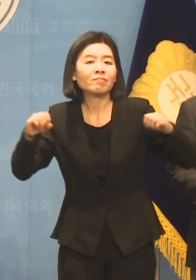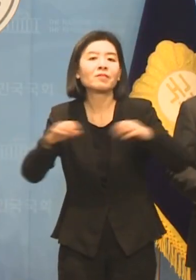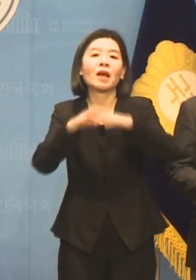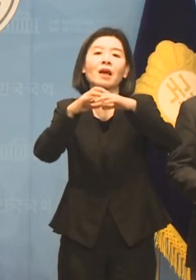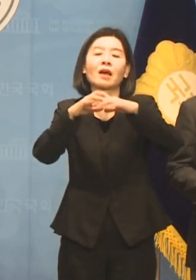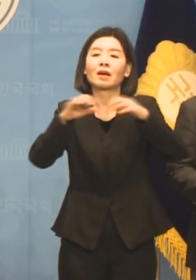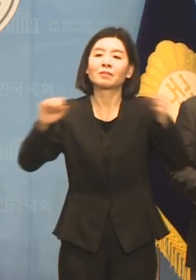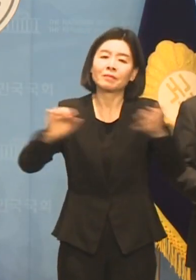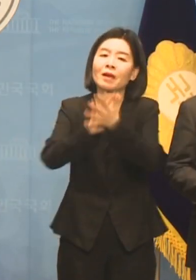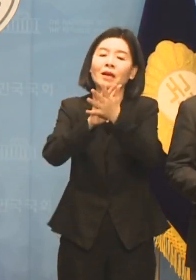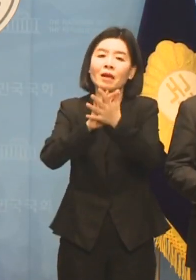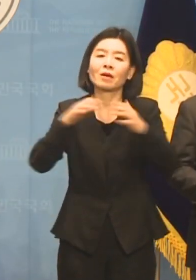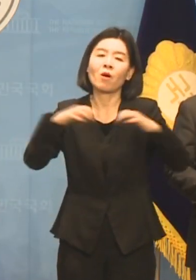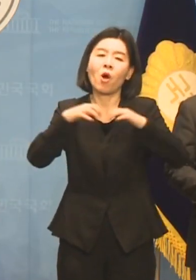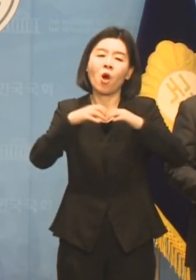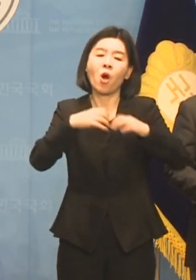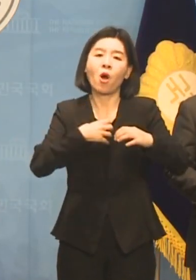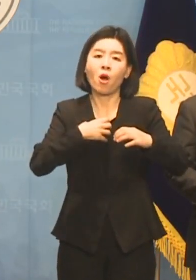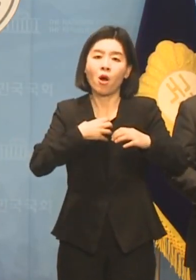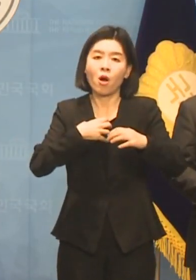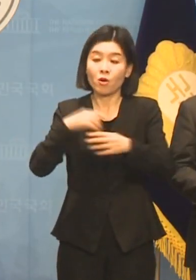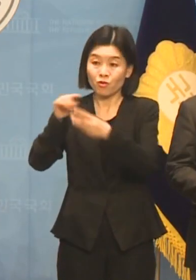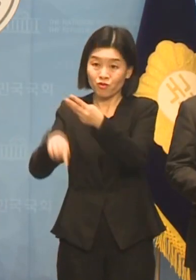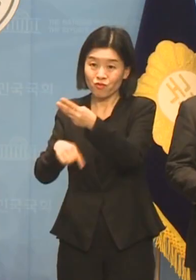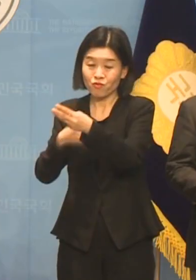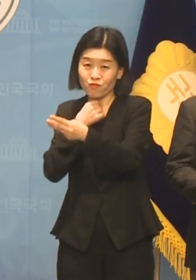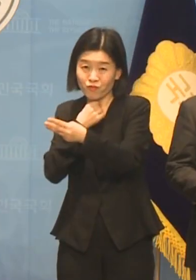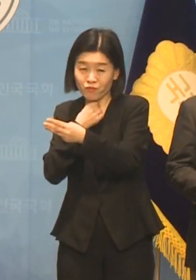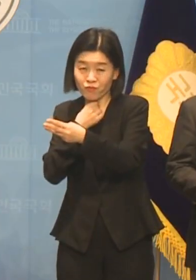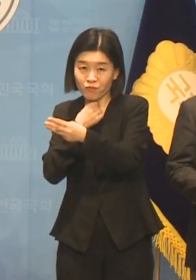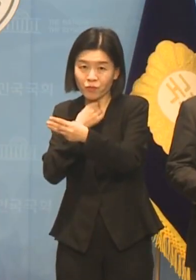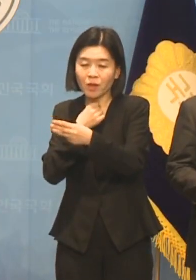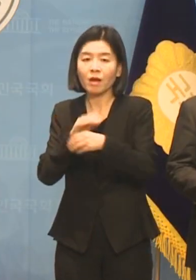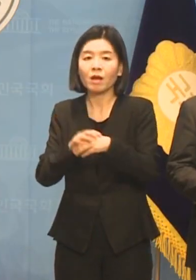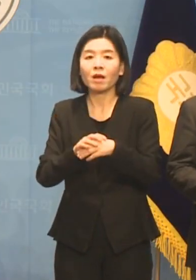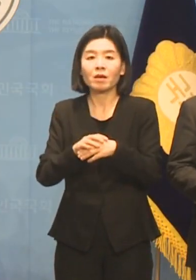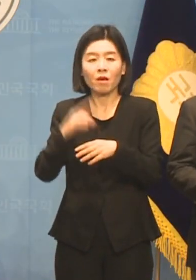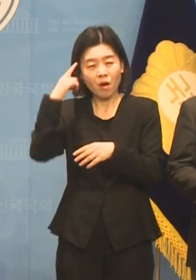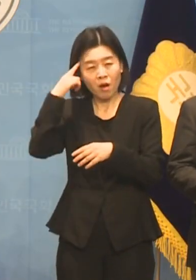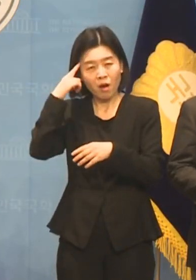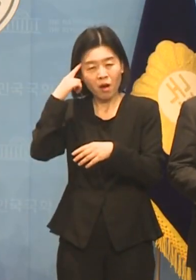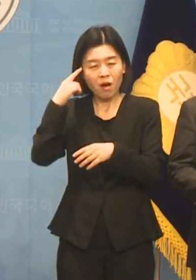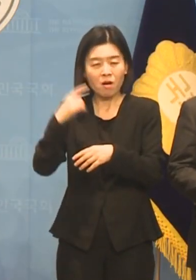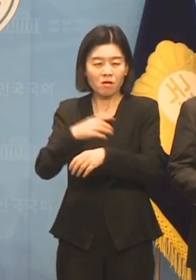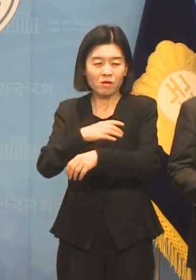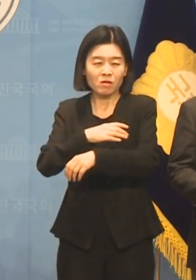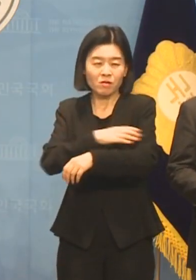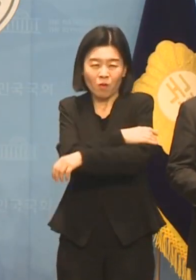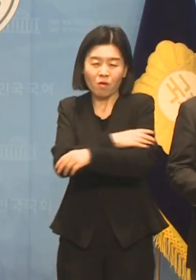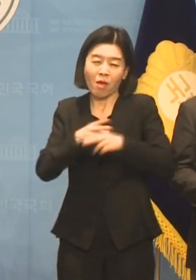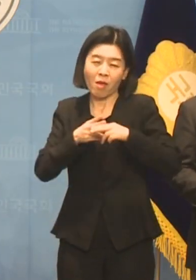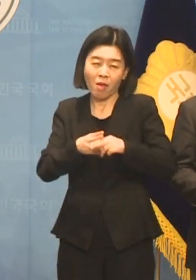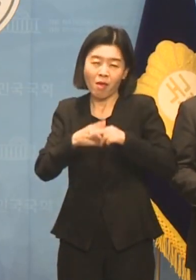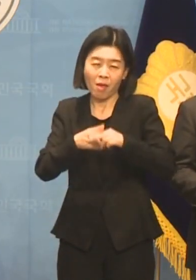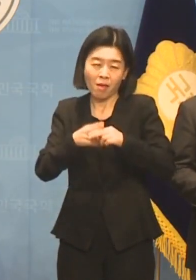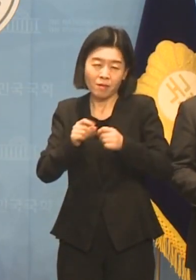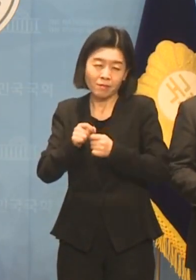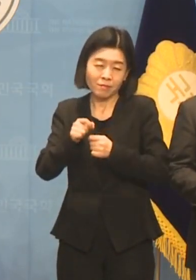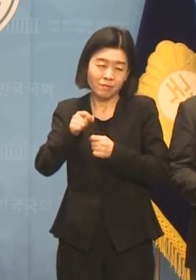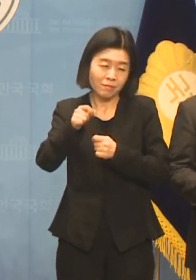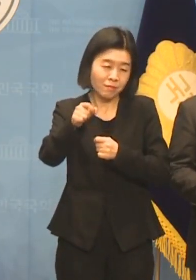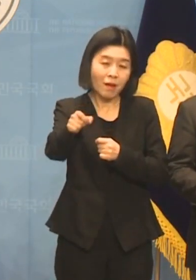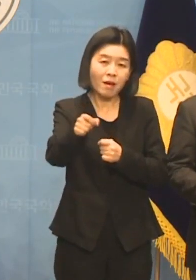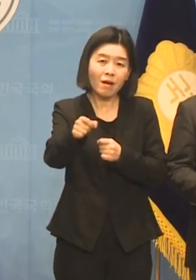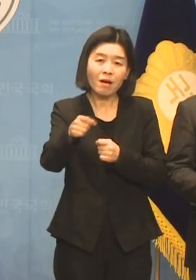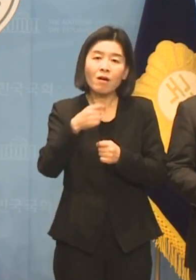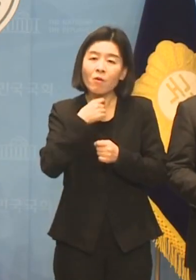것이고 윤석열이 꿈꿨던 영구 독재 체제가 전쟁을 통해서